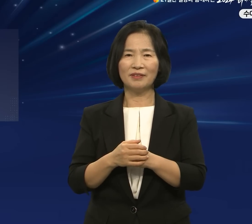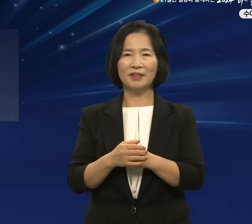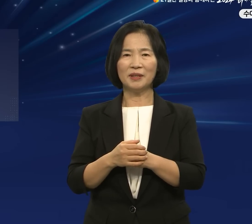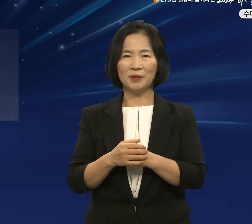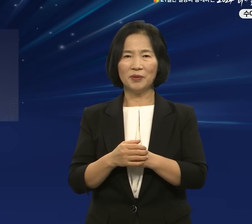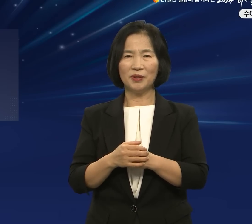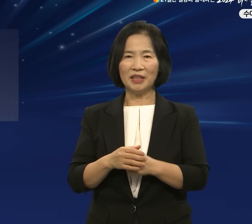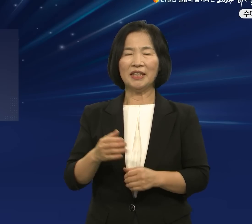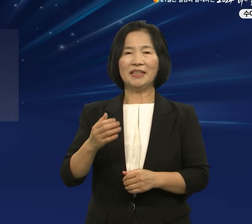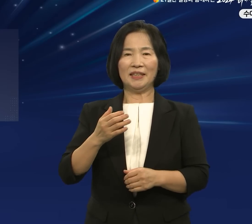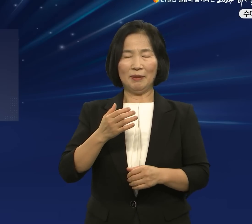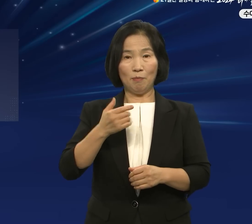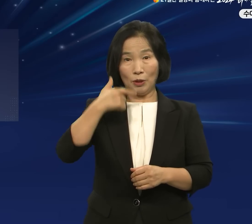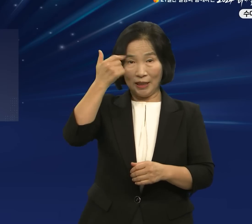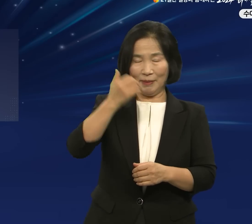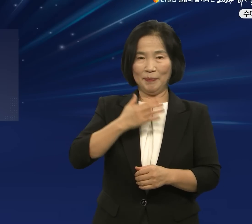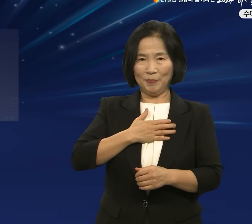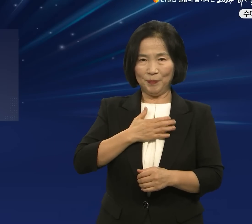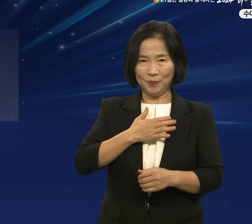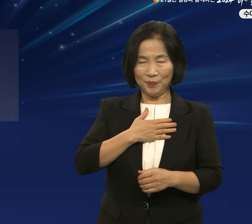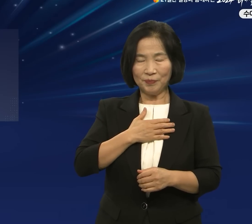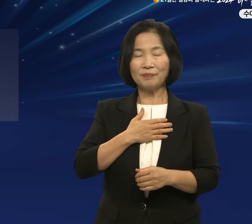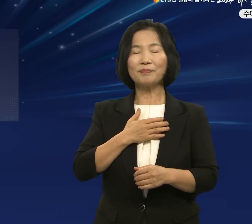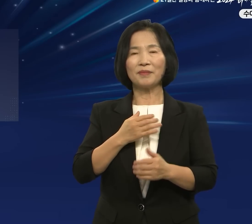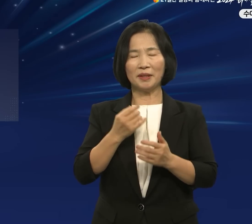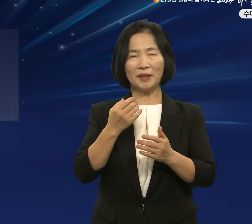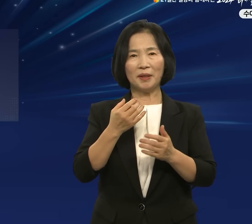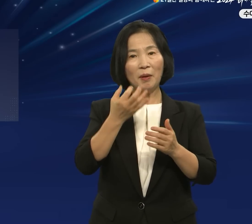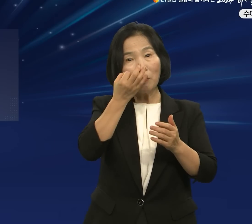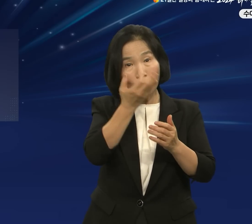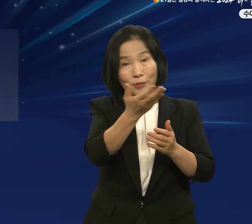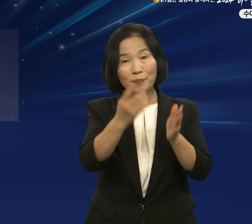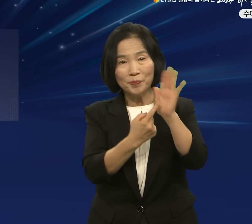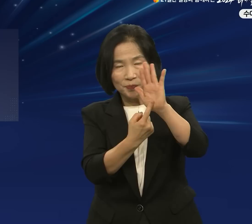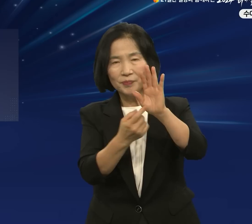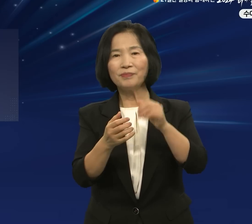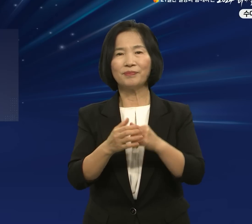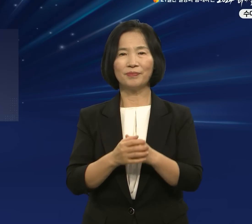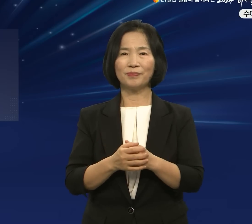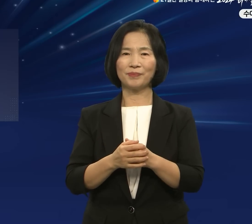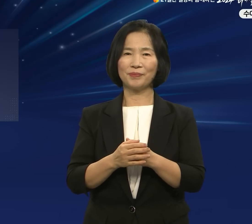합니다. 제가 한번 시범을 보여드리겠습니다.